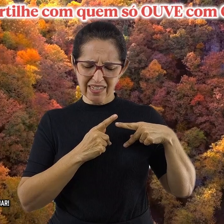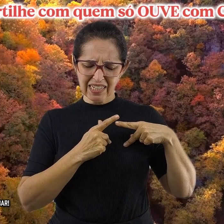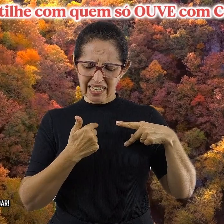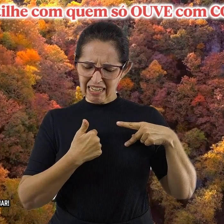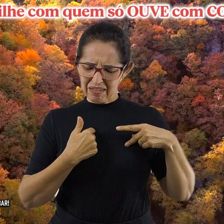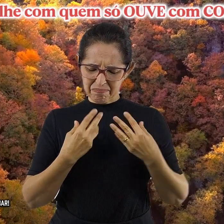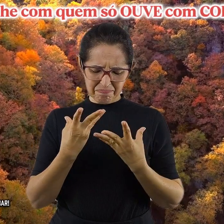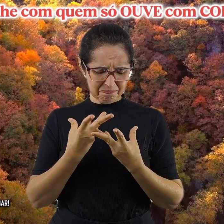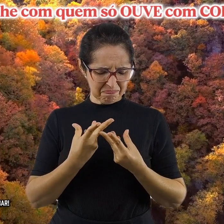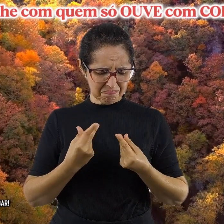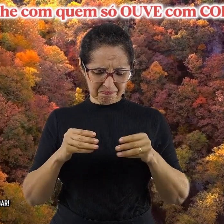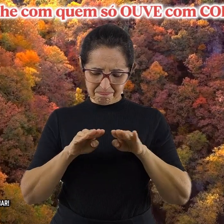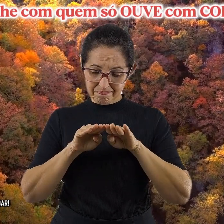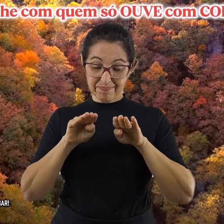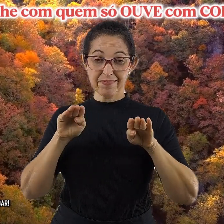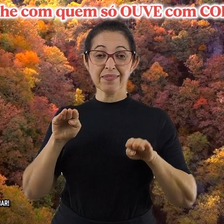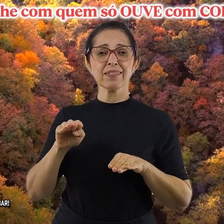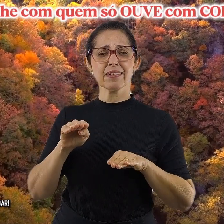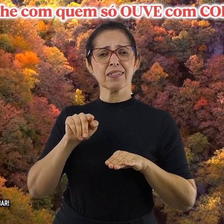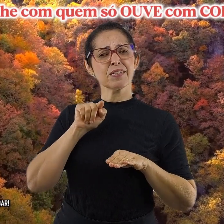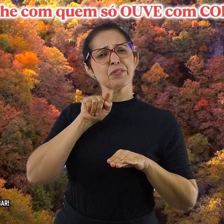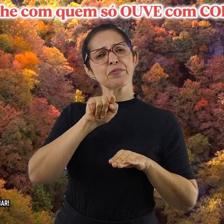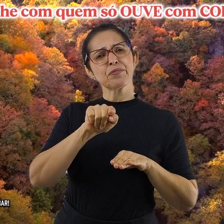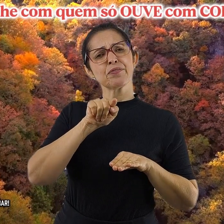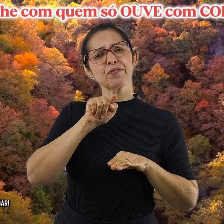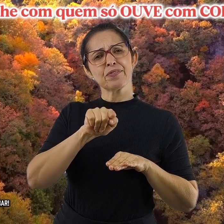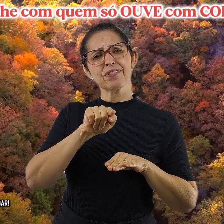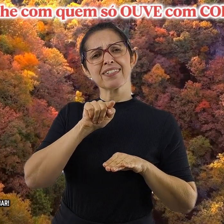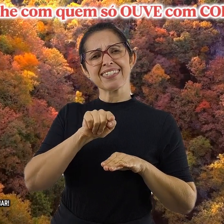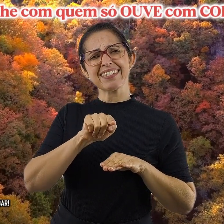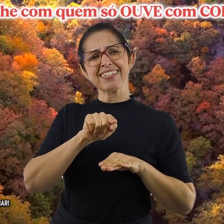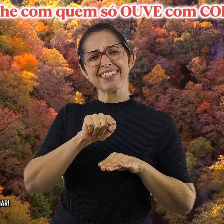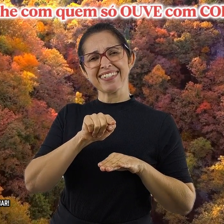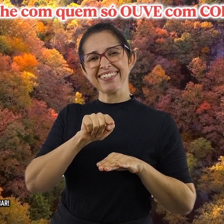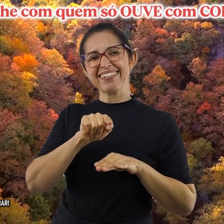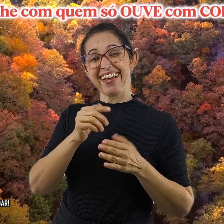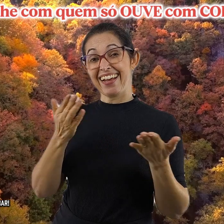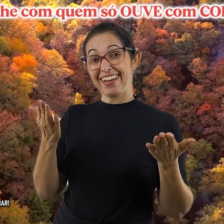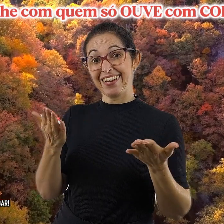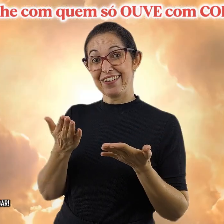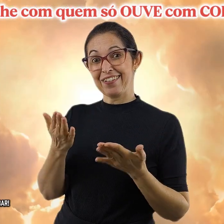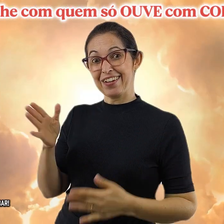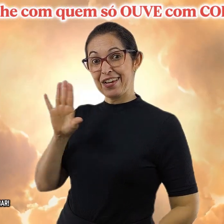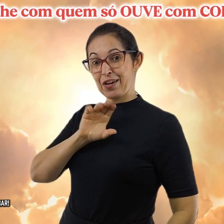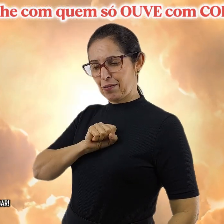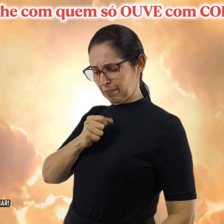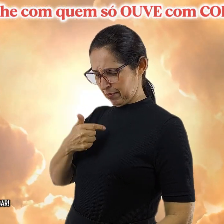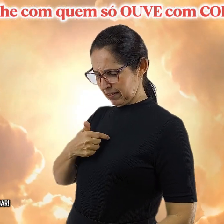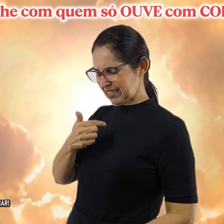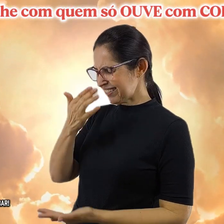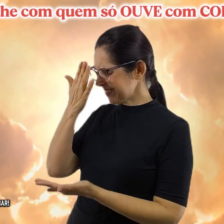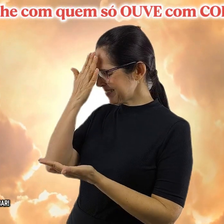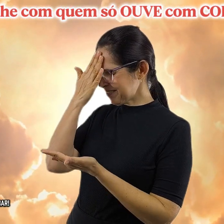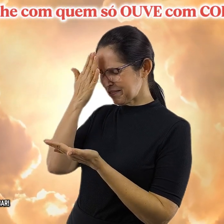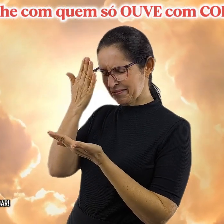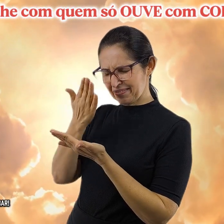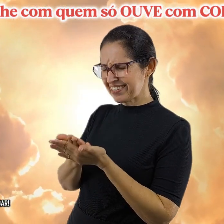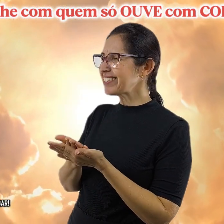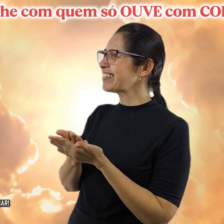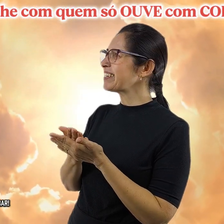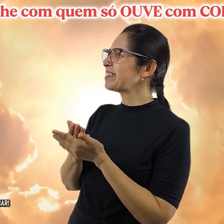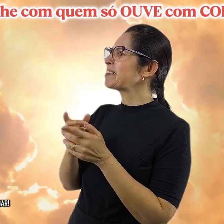é indigno, e você então confia neste amor e vai viver